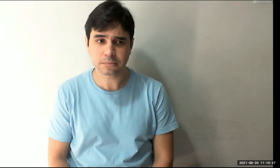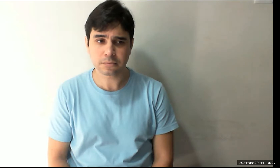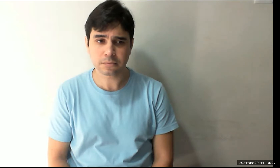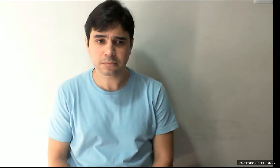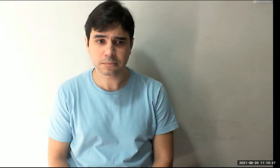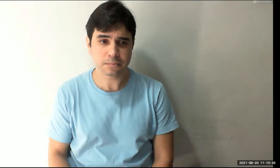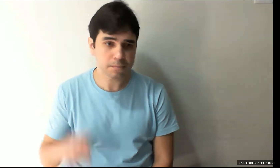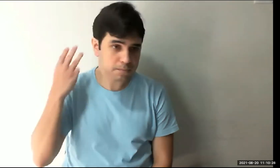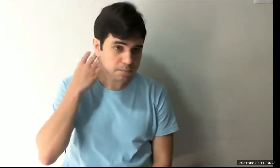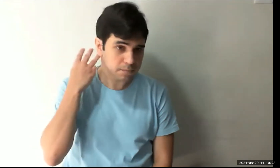O M batendo aqui.